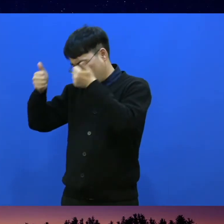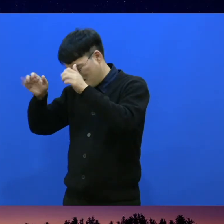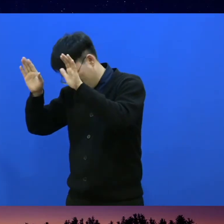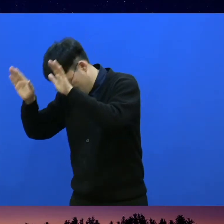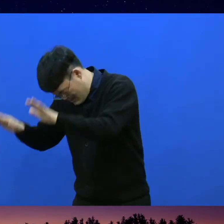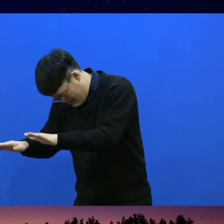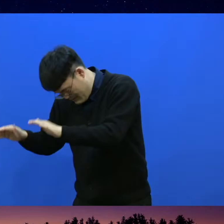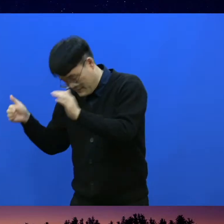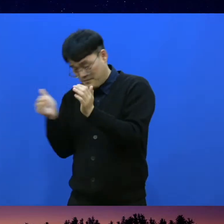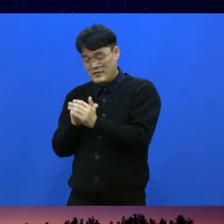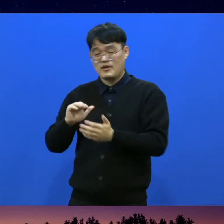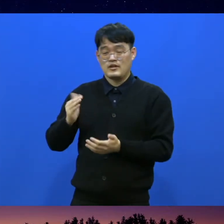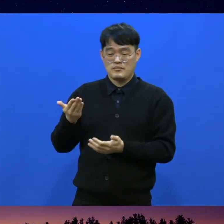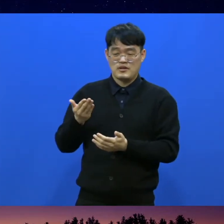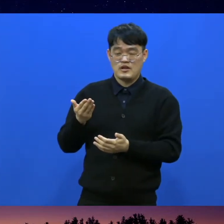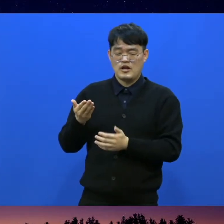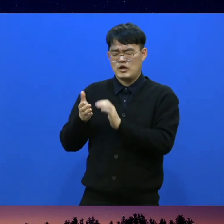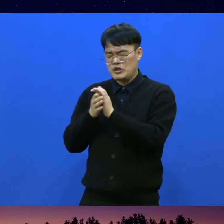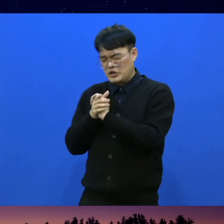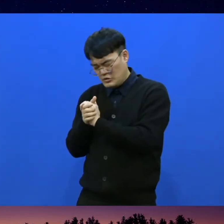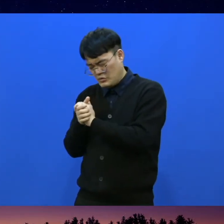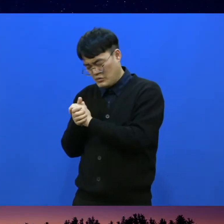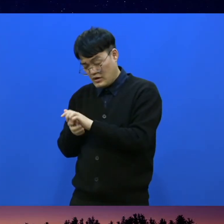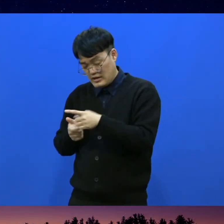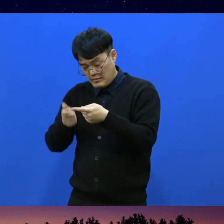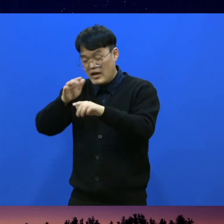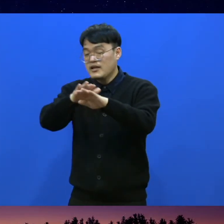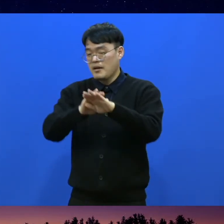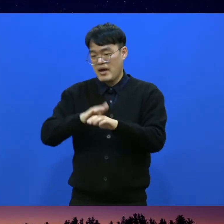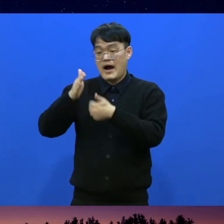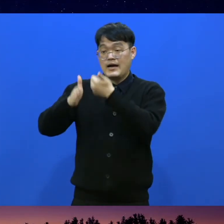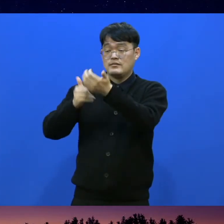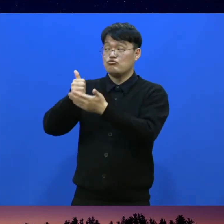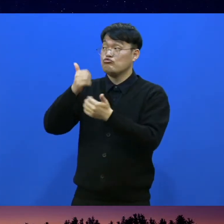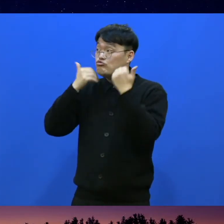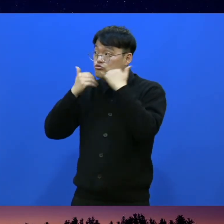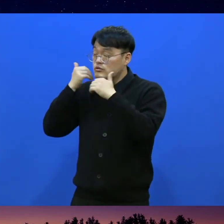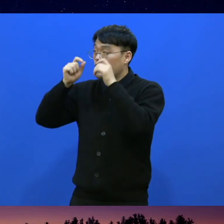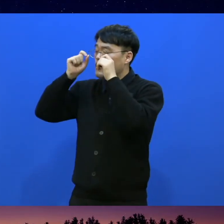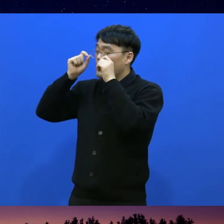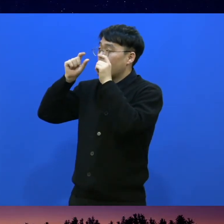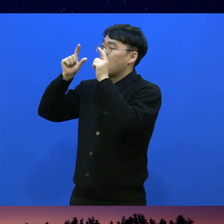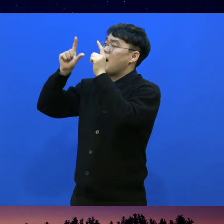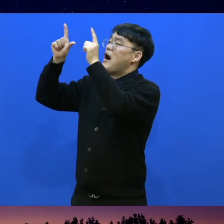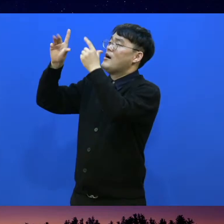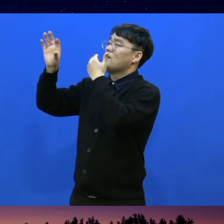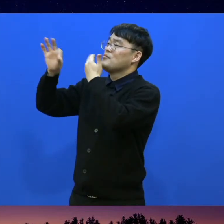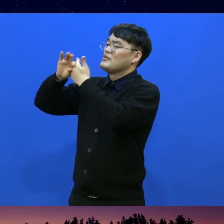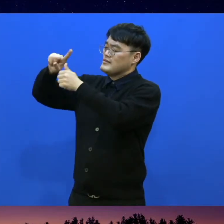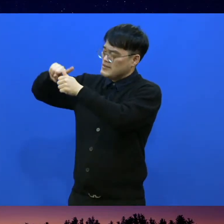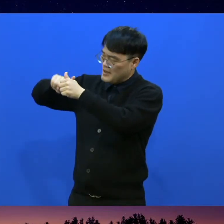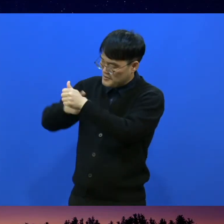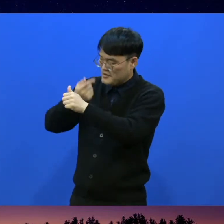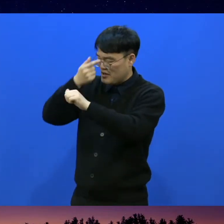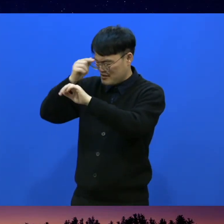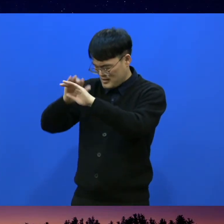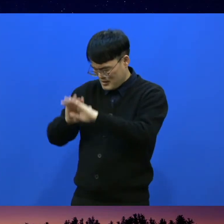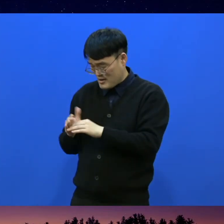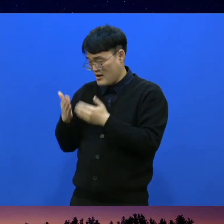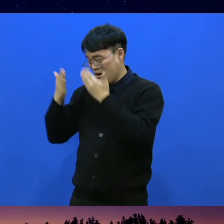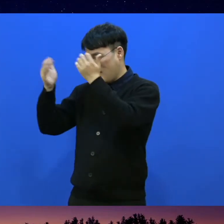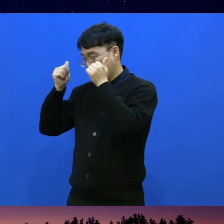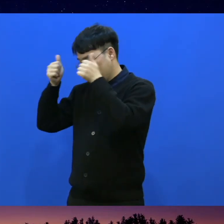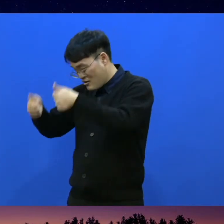기도가 깊어지는 예배로 연결됩니다. 하나님이 누구신가를 알면 알수록 예배는 자연스럽게 이루어지죠. 그래서 기도는